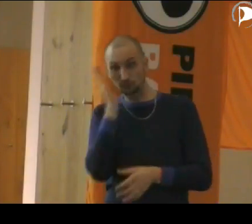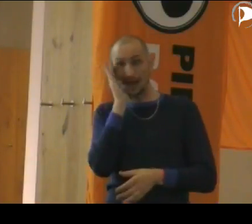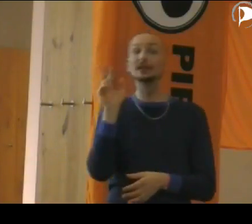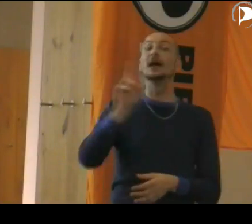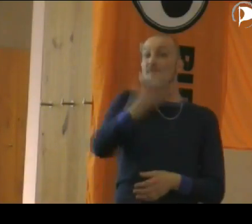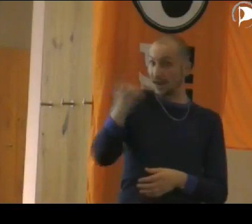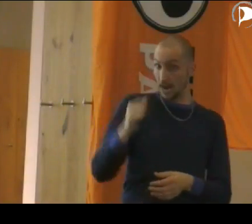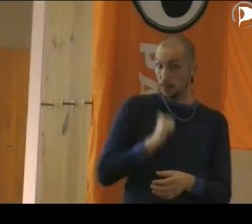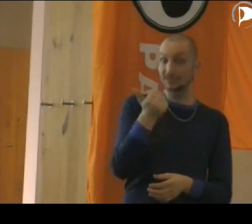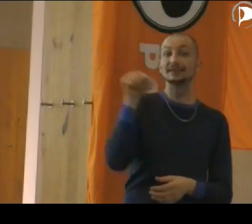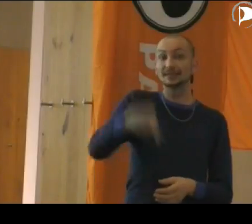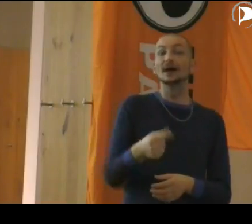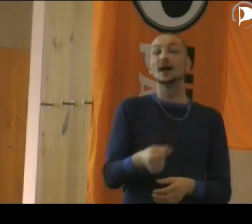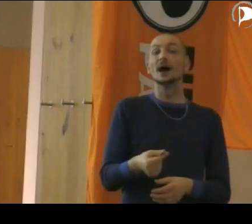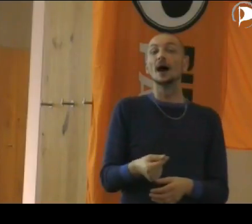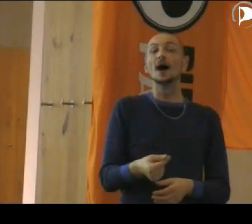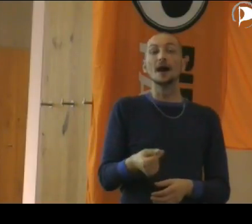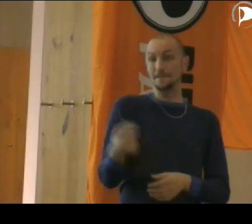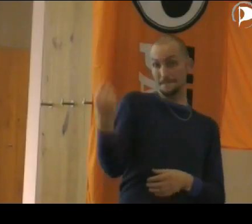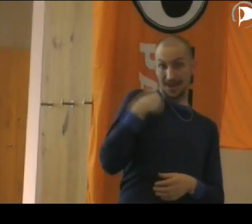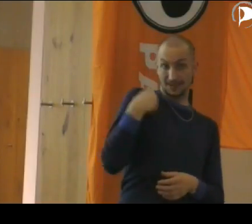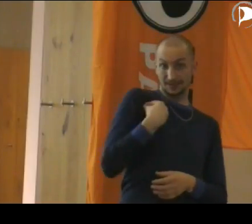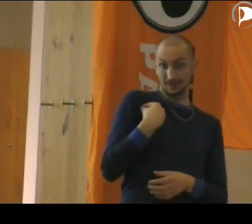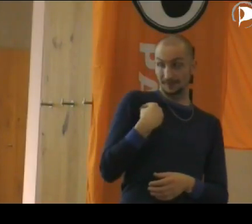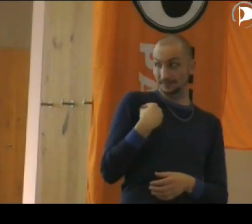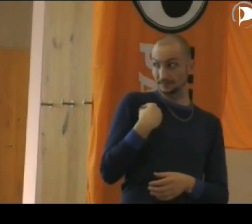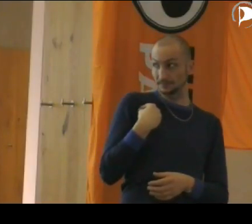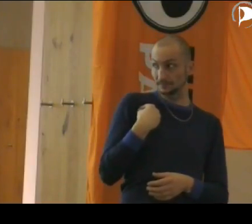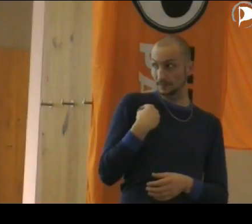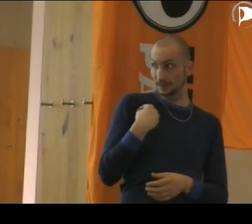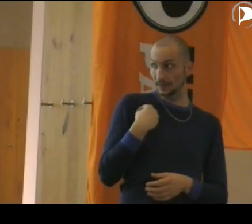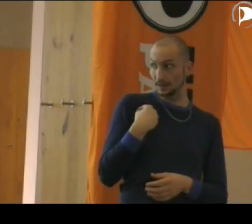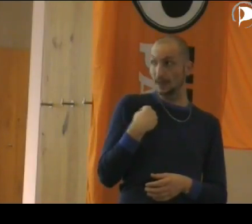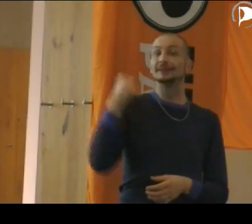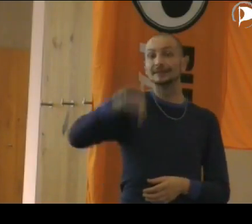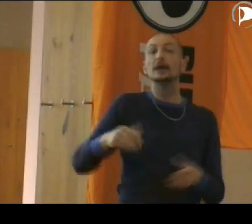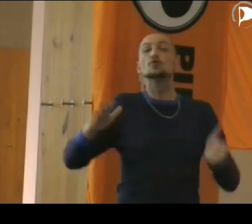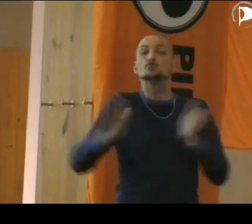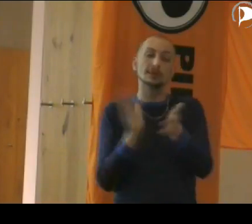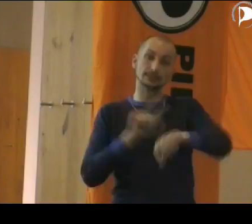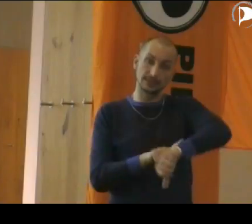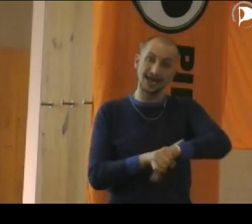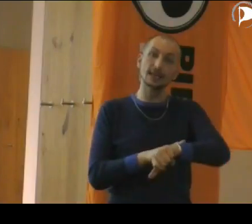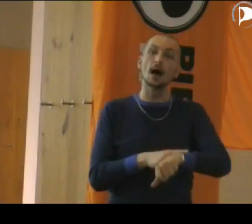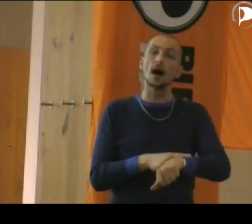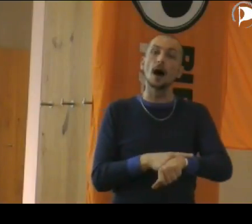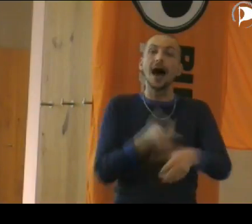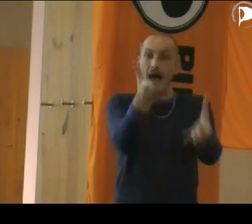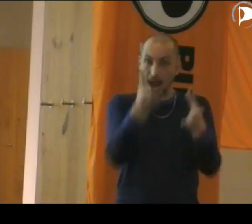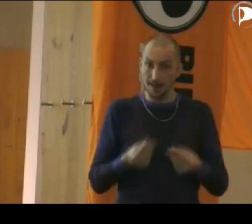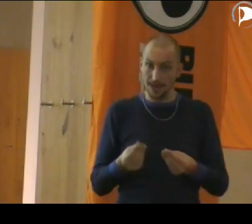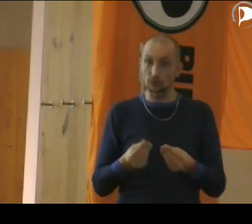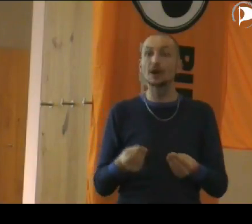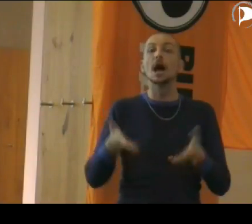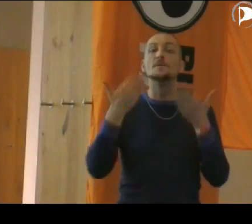ich nicht mehr das wurde ihnen hatten sie innerhalb kurzer zeit wurde die einladung zum einen sorge der